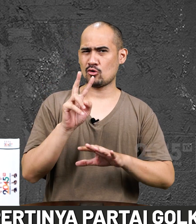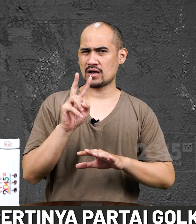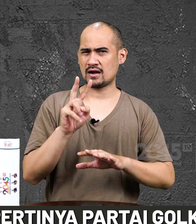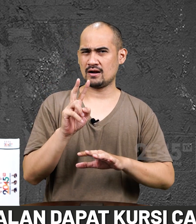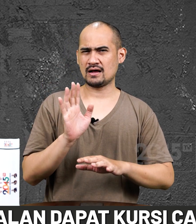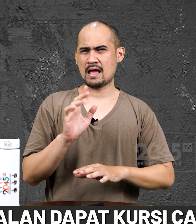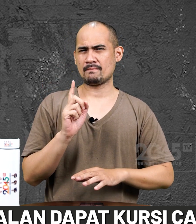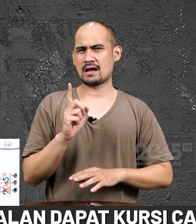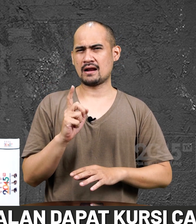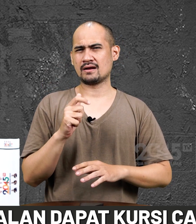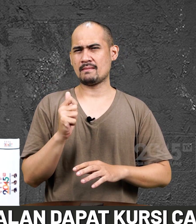kursi cawapres.